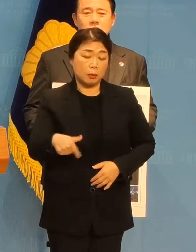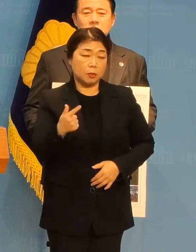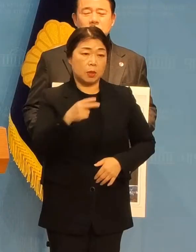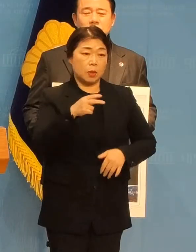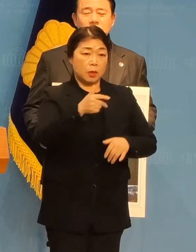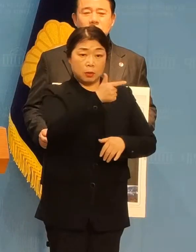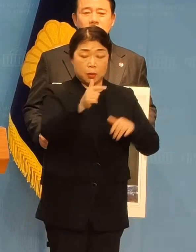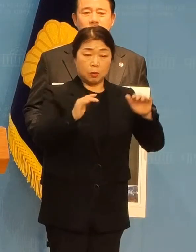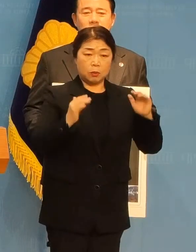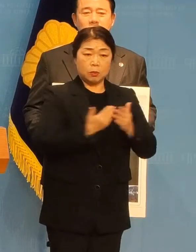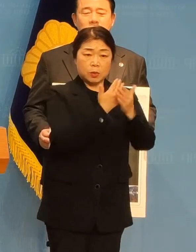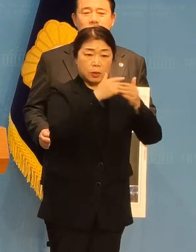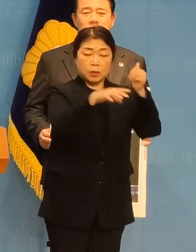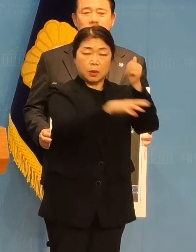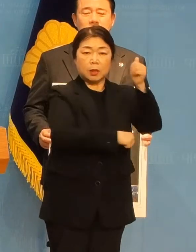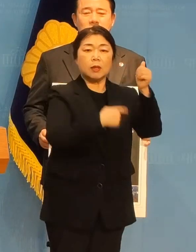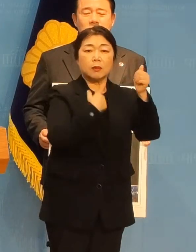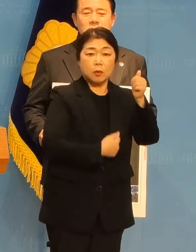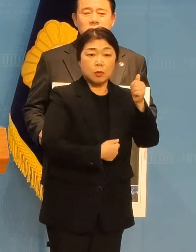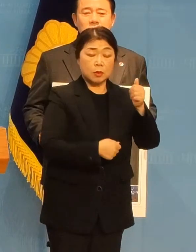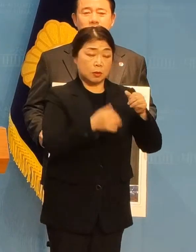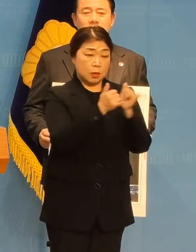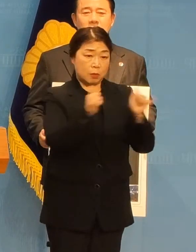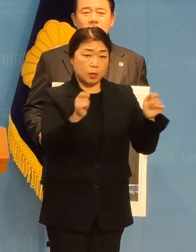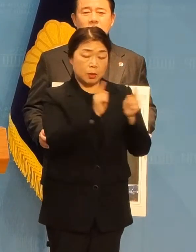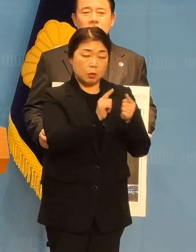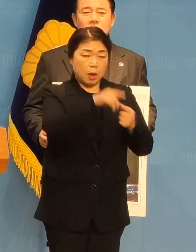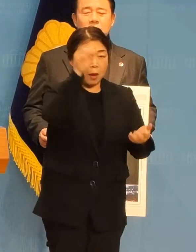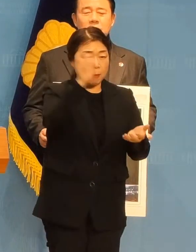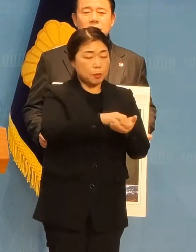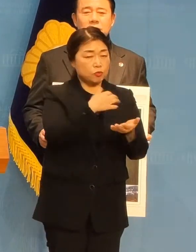범죄자 일당을 대상으로 13건 합계